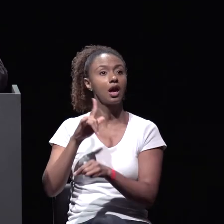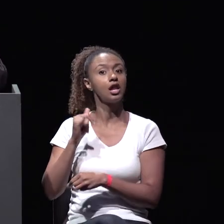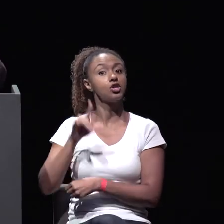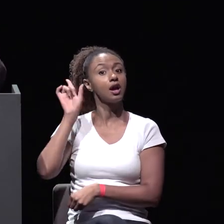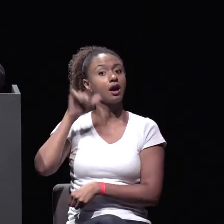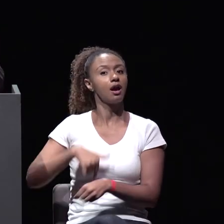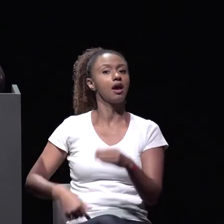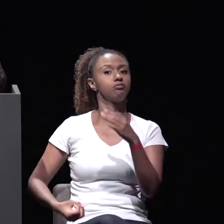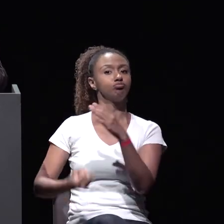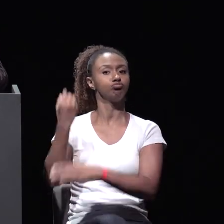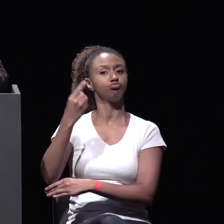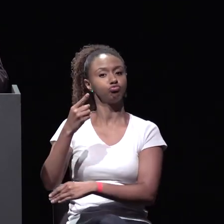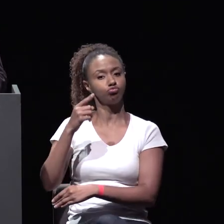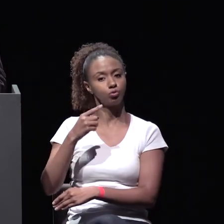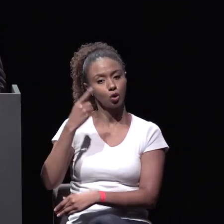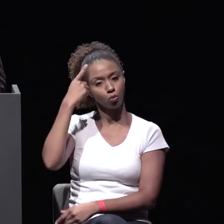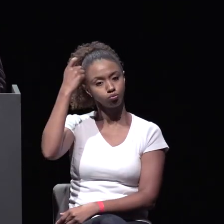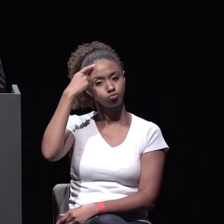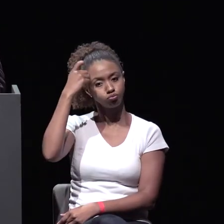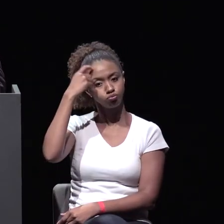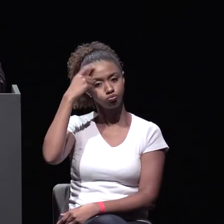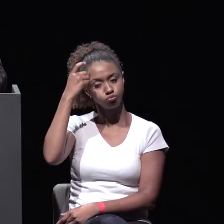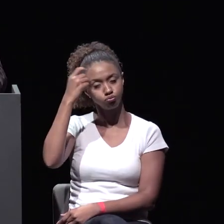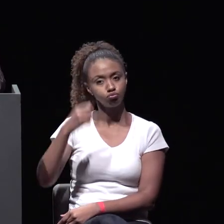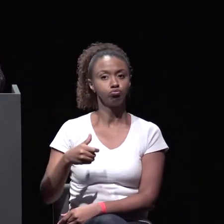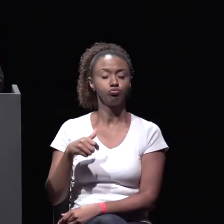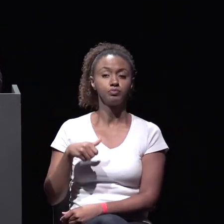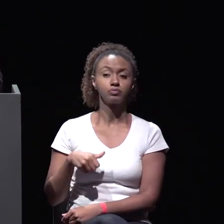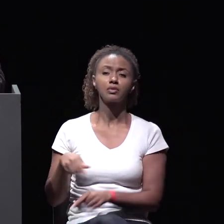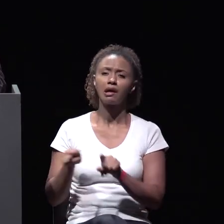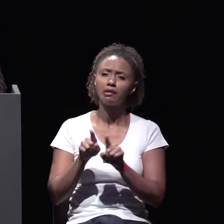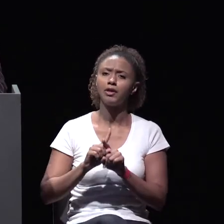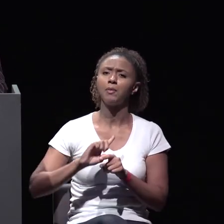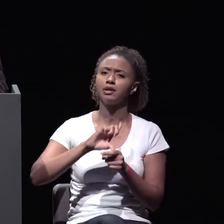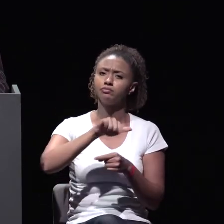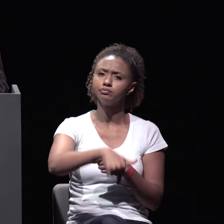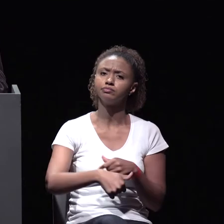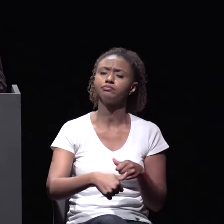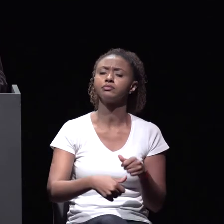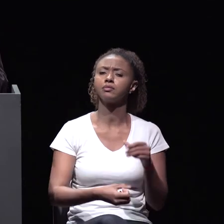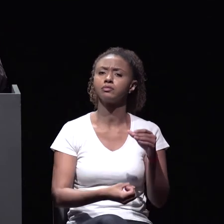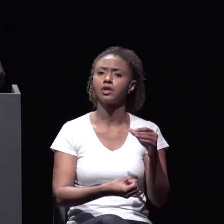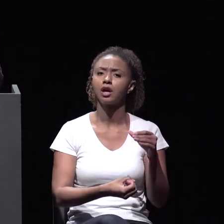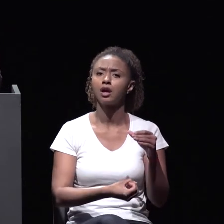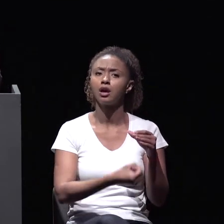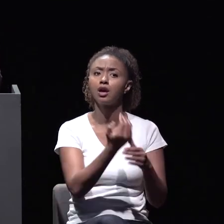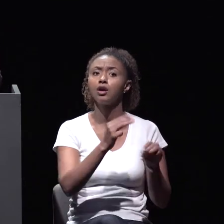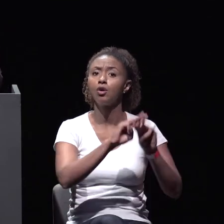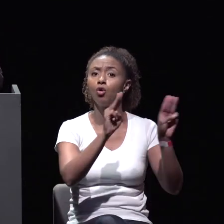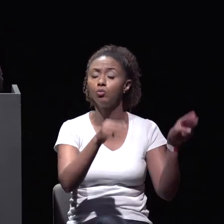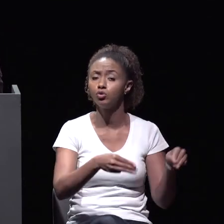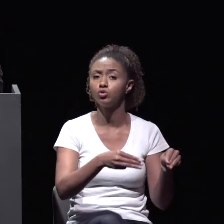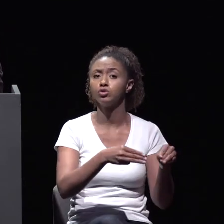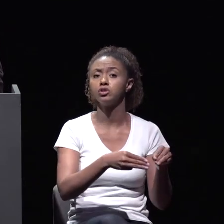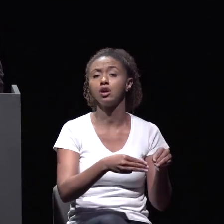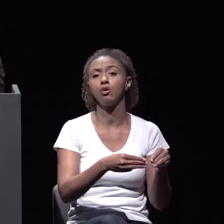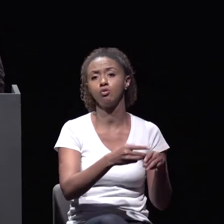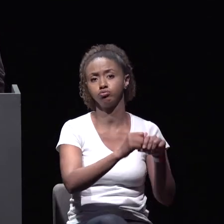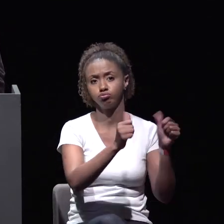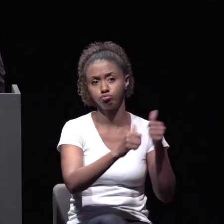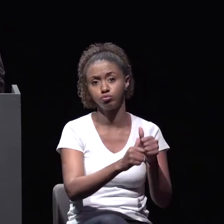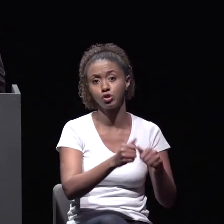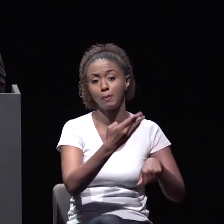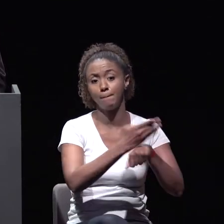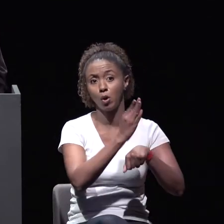e outro lado é a famosa coleção de jardins em bronze que um dia pertenceu ao banco santos e que hoje em dia está no museu de arte